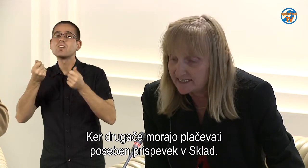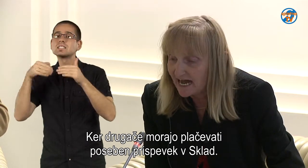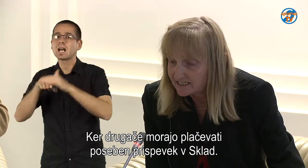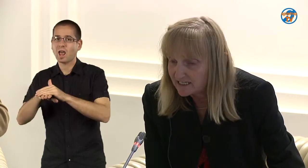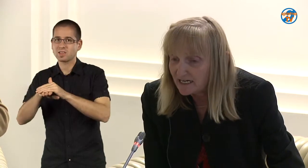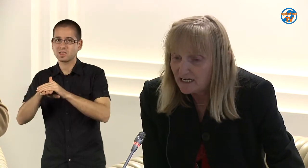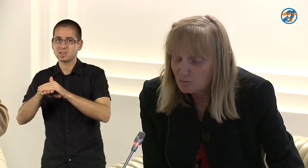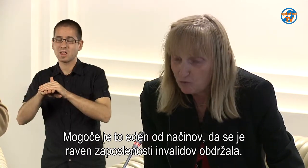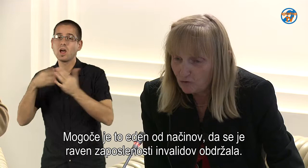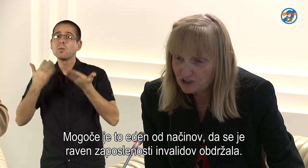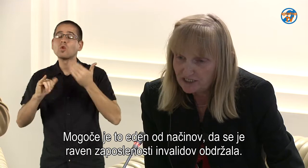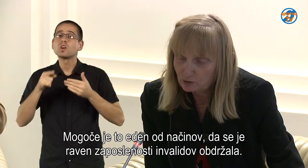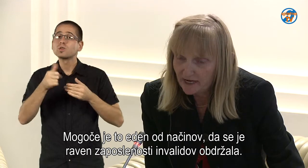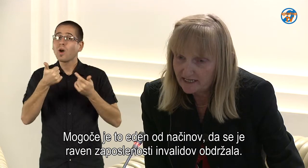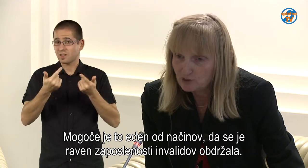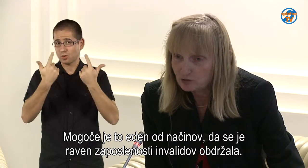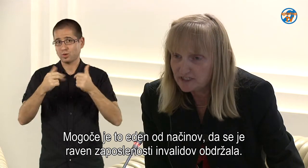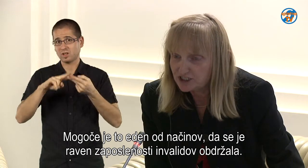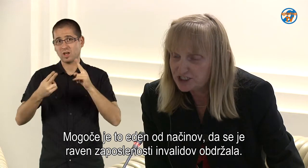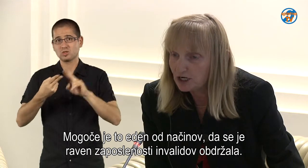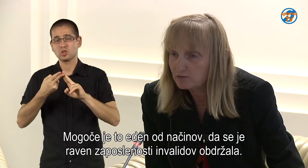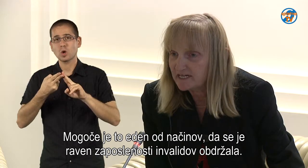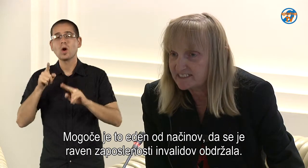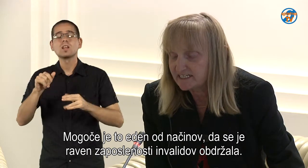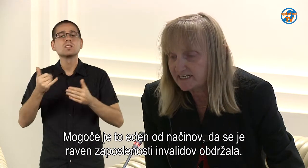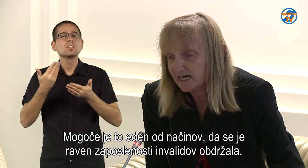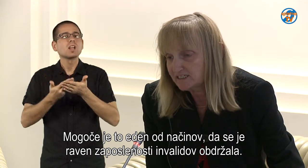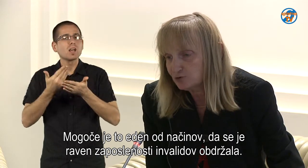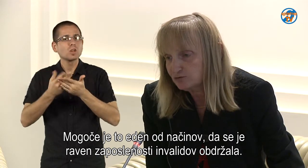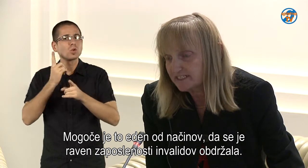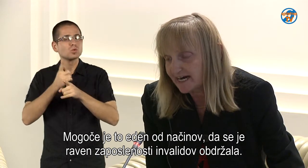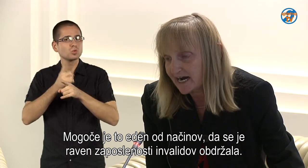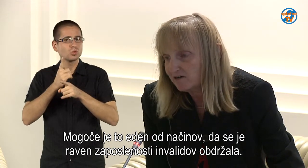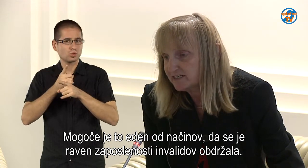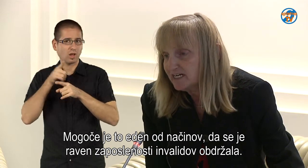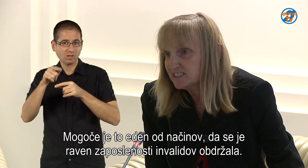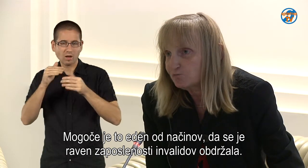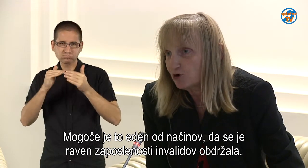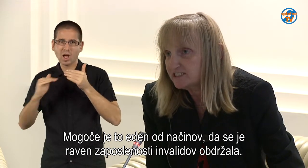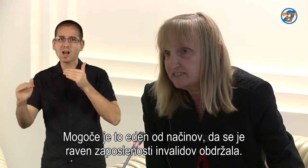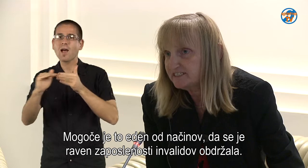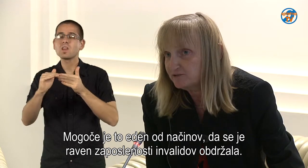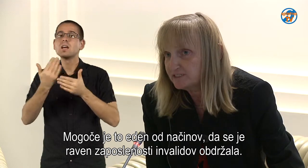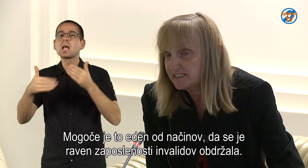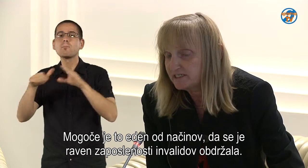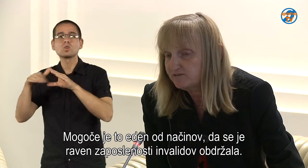sklad. Mogoče je to eden od načinov, da se je dejansko tudi ta raven zaposlenosti